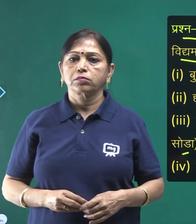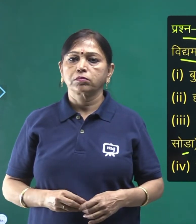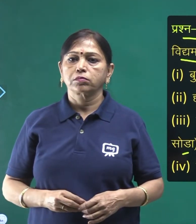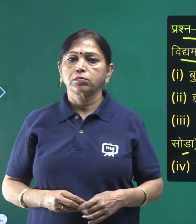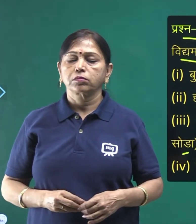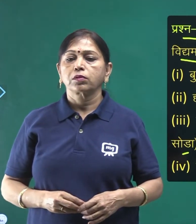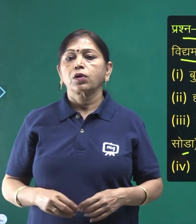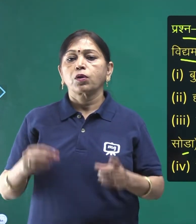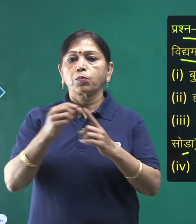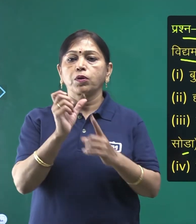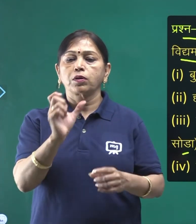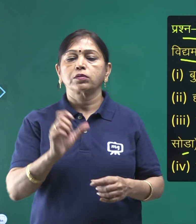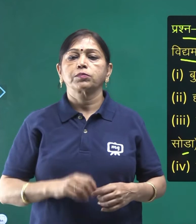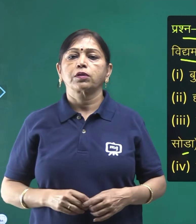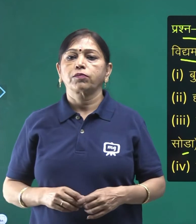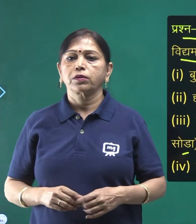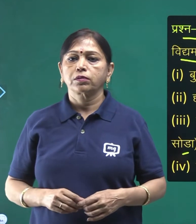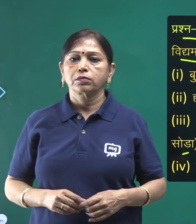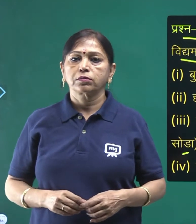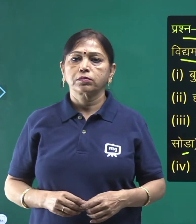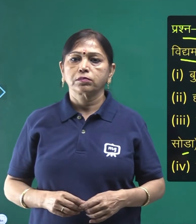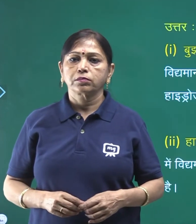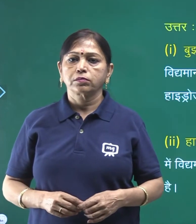पोटेशियम सल्फेट